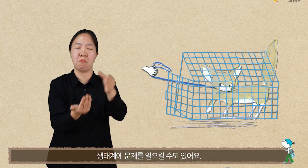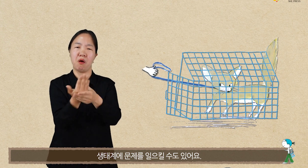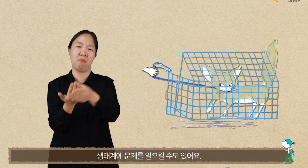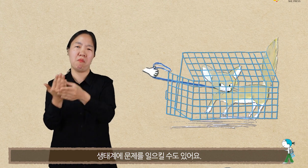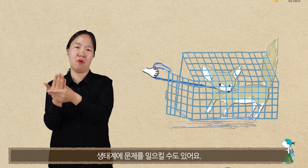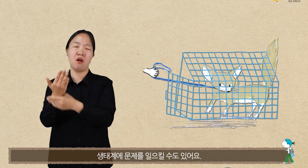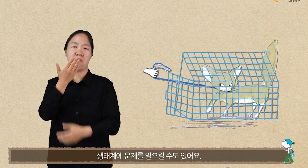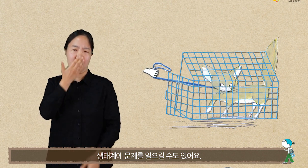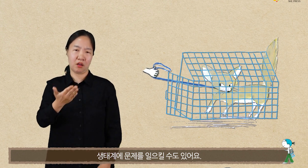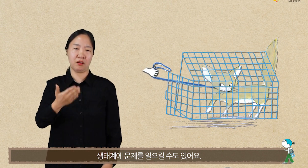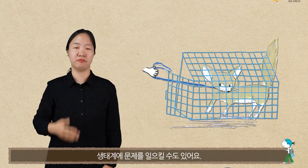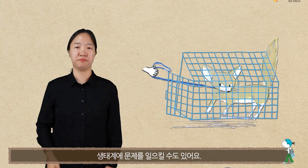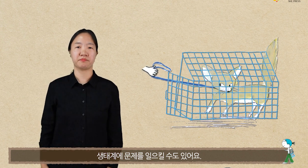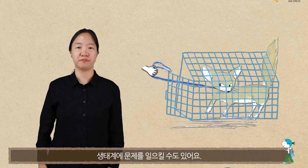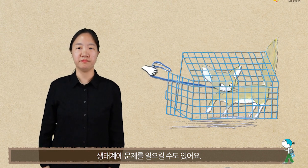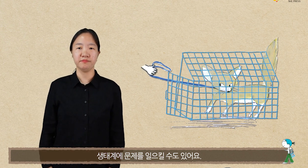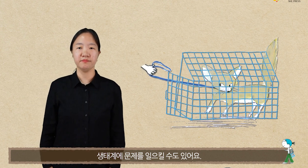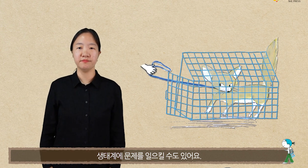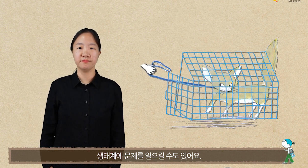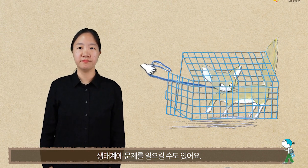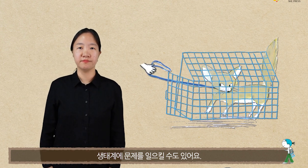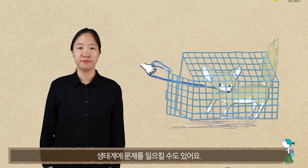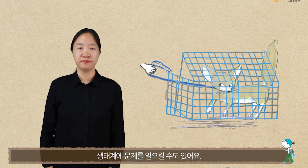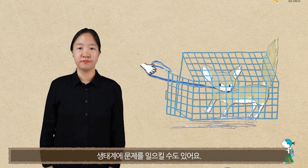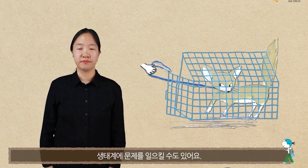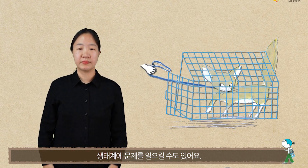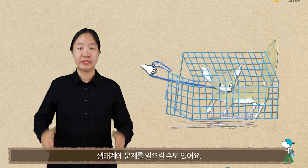생태계에 문제를 일으킬 수도 있어요.